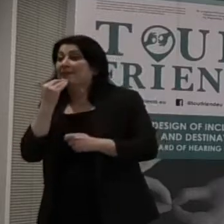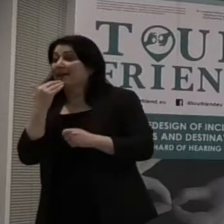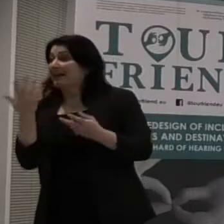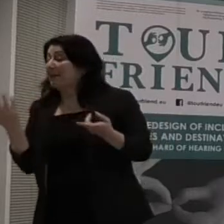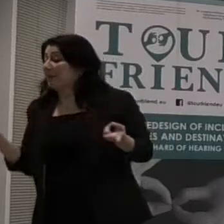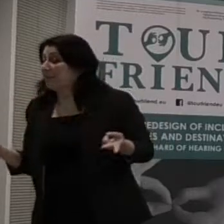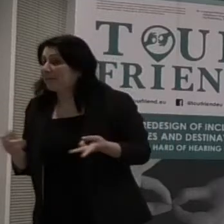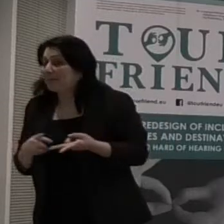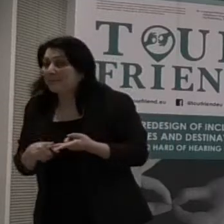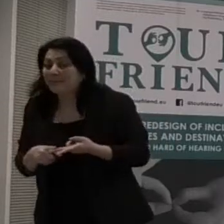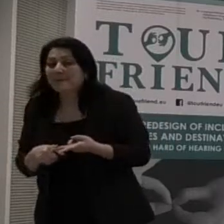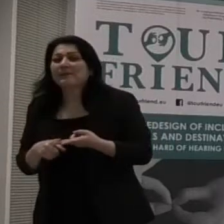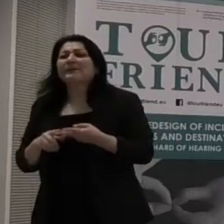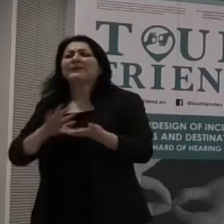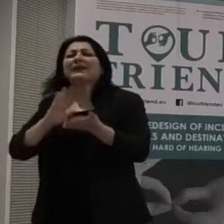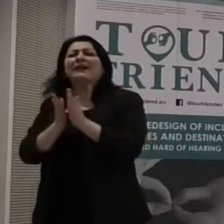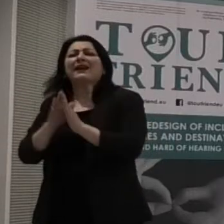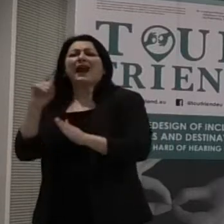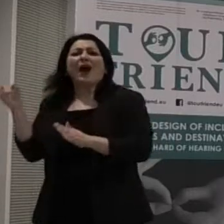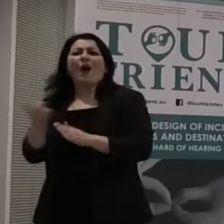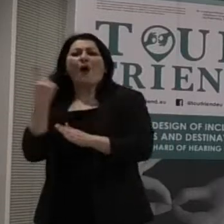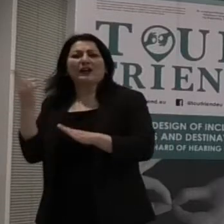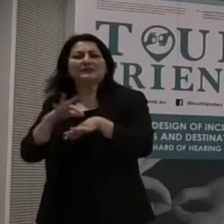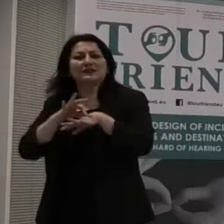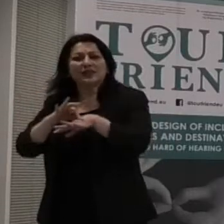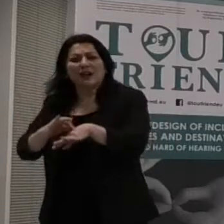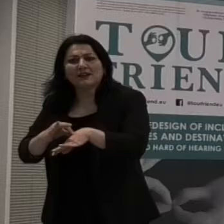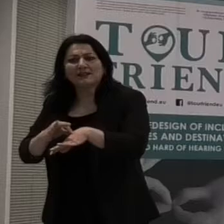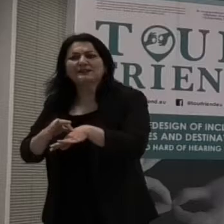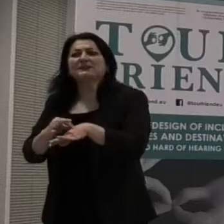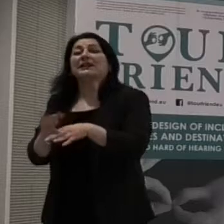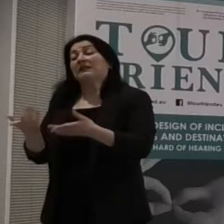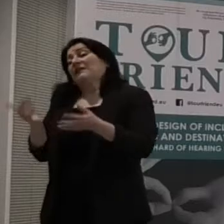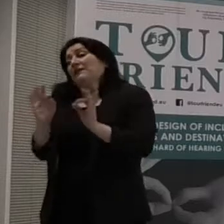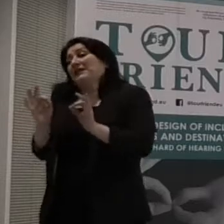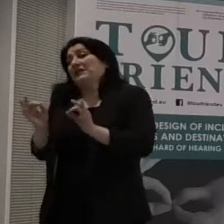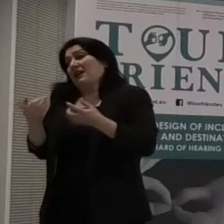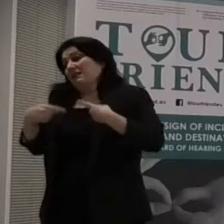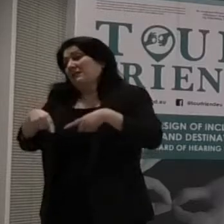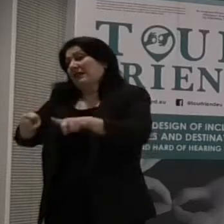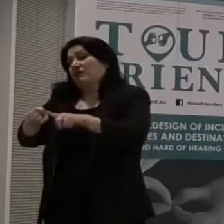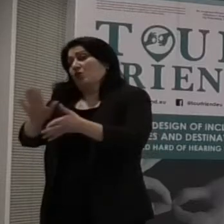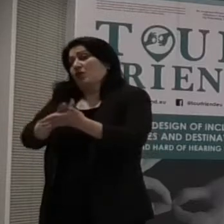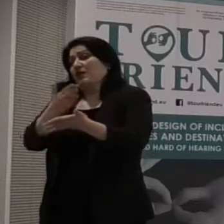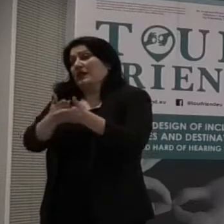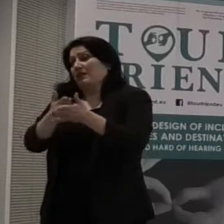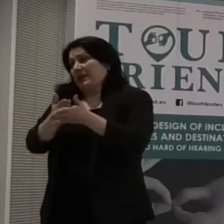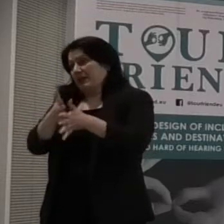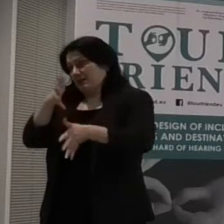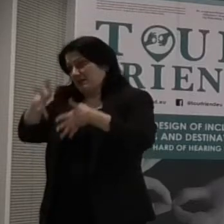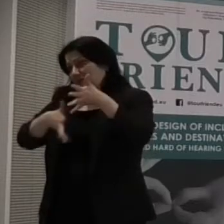αυτές οι ξεναγήσεις, όπως και στις υπόλοιπες, έγινε με ταυτόχρονη διερμηνία στην νοηματική.